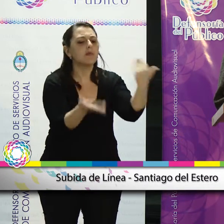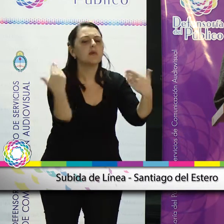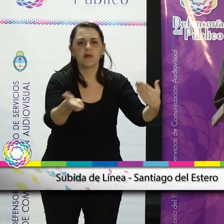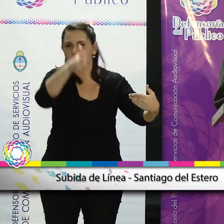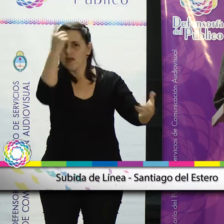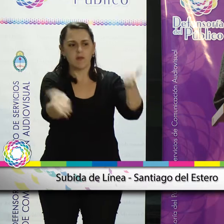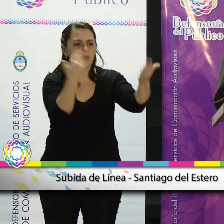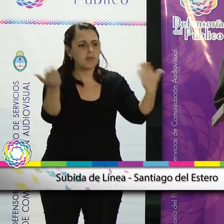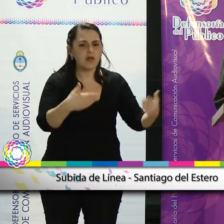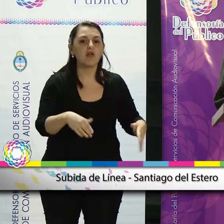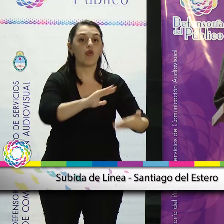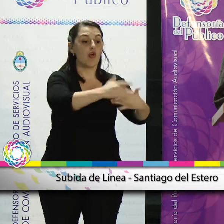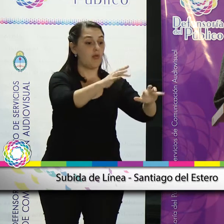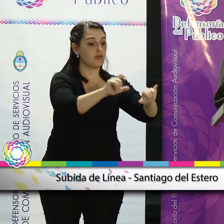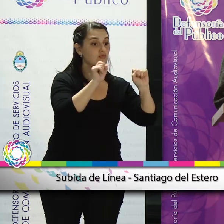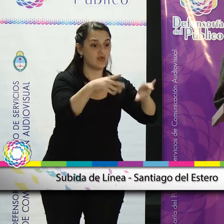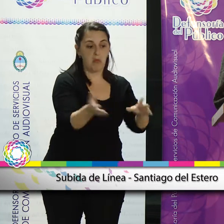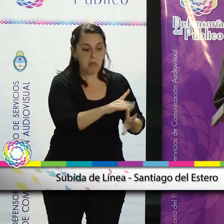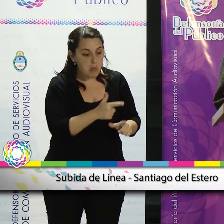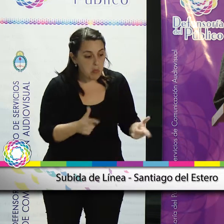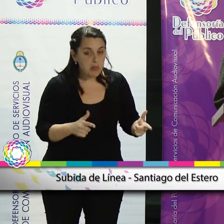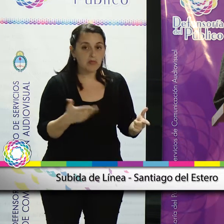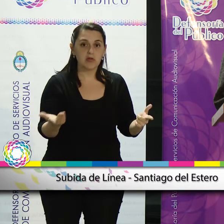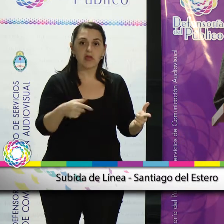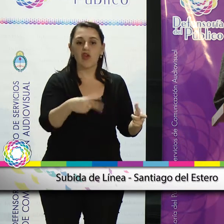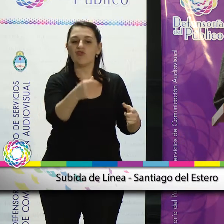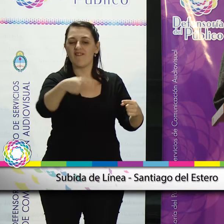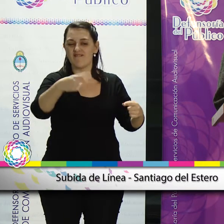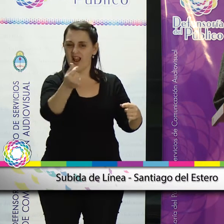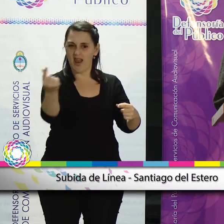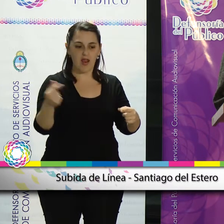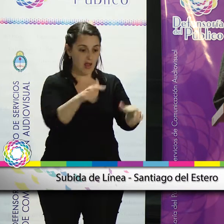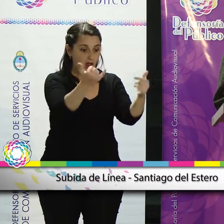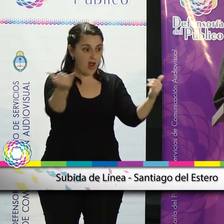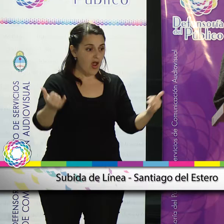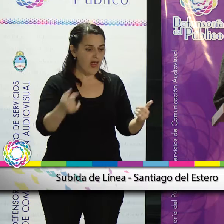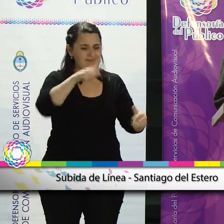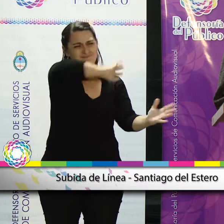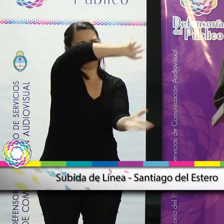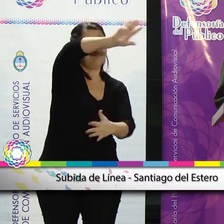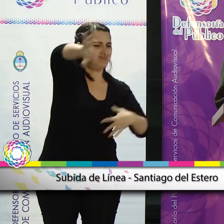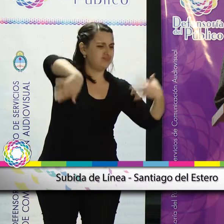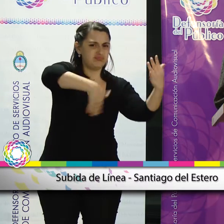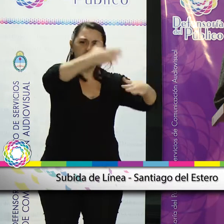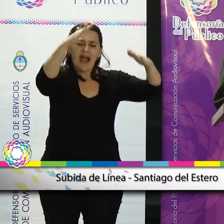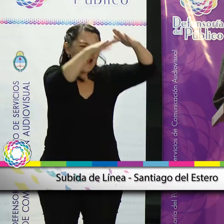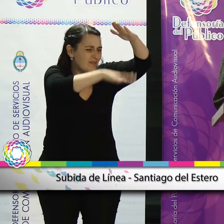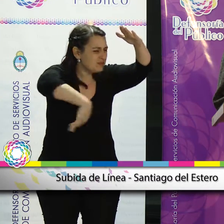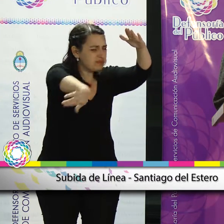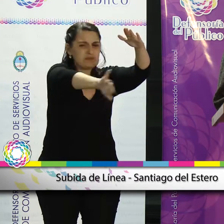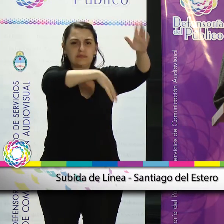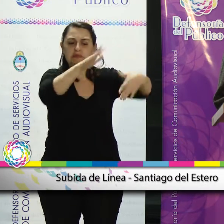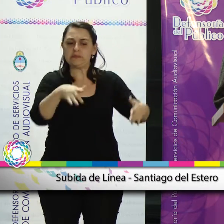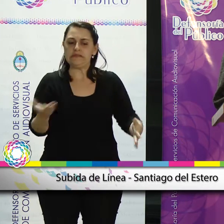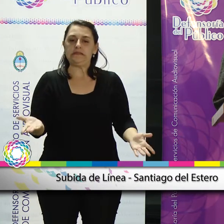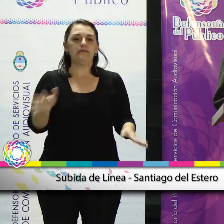habían desaparecido sus computadoras dejando todo tipo de objetos de valor y un desagrado y un desorden que realmente deja muchas sospechas